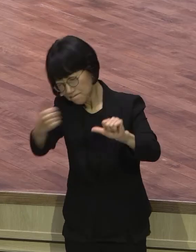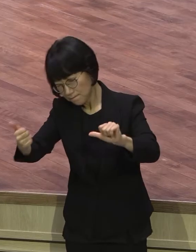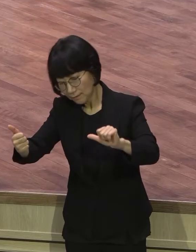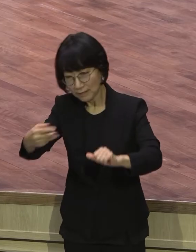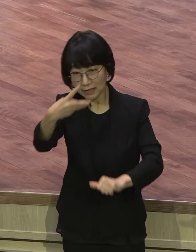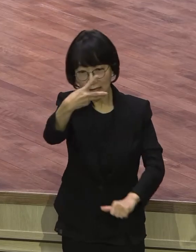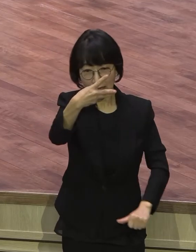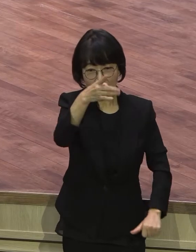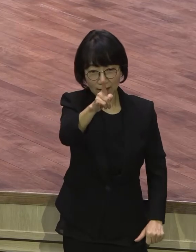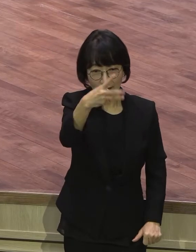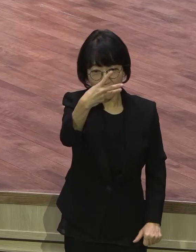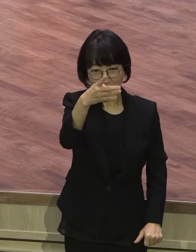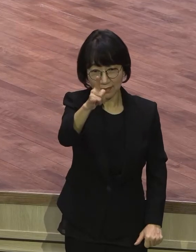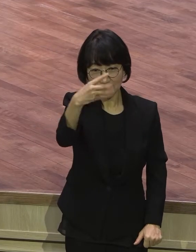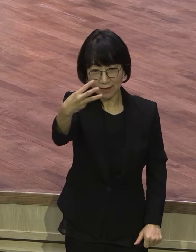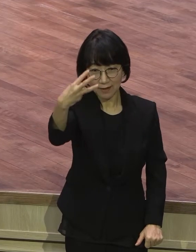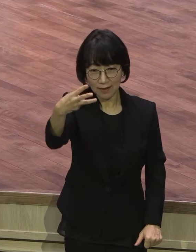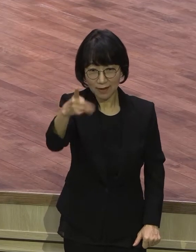이루었다.